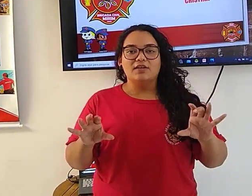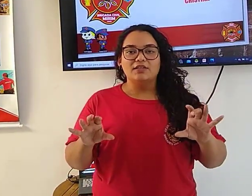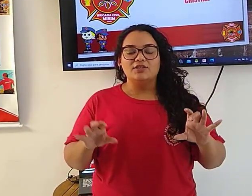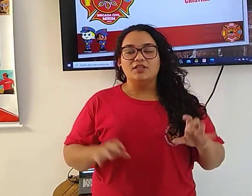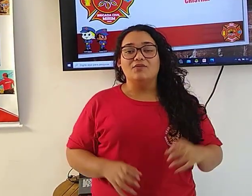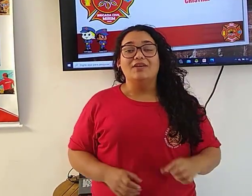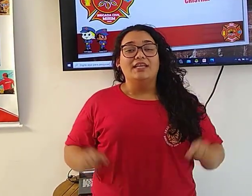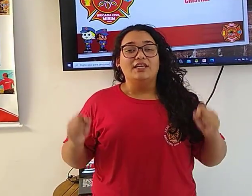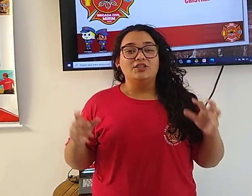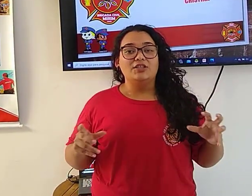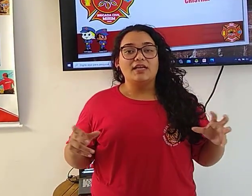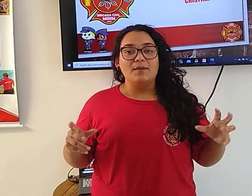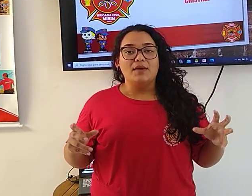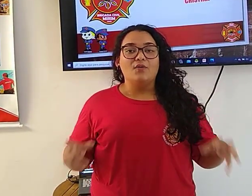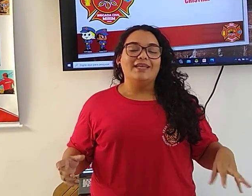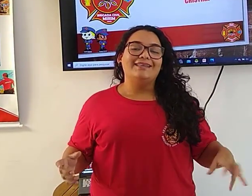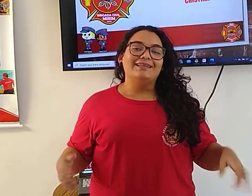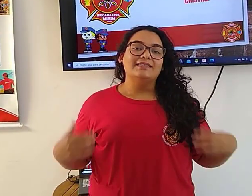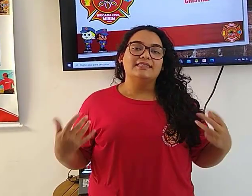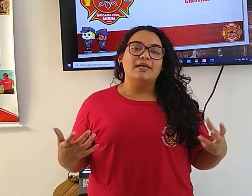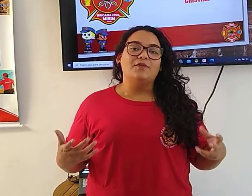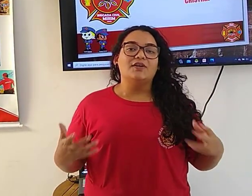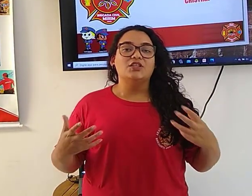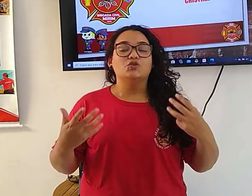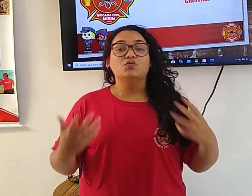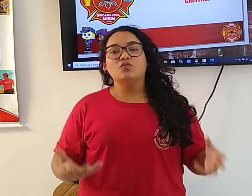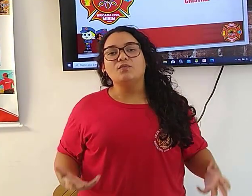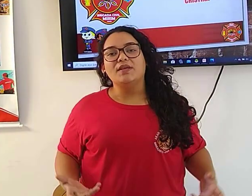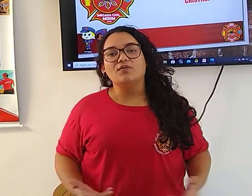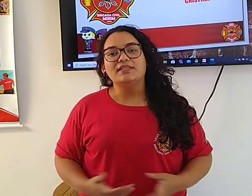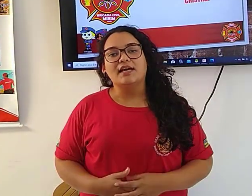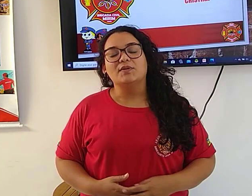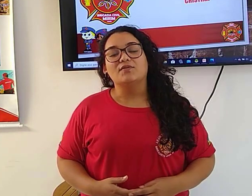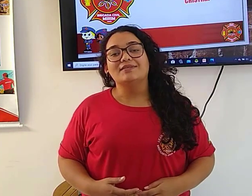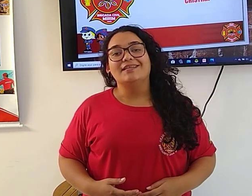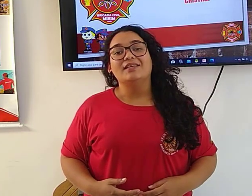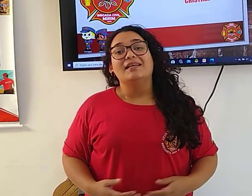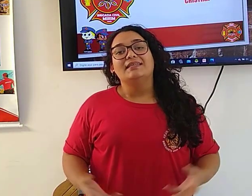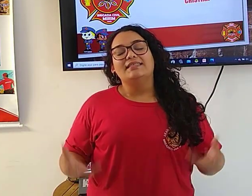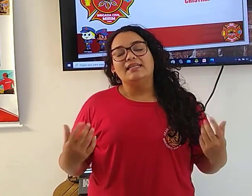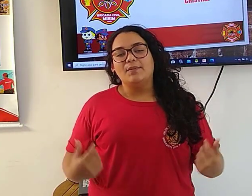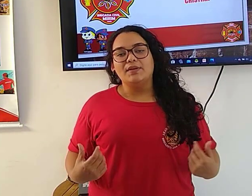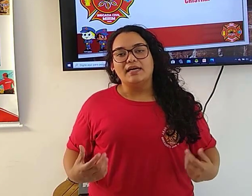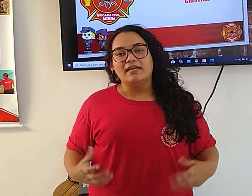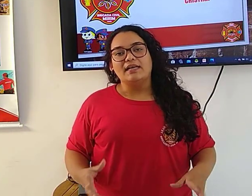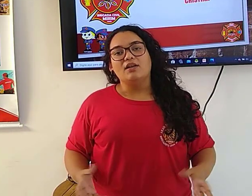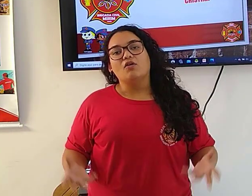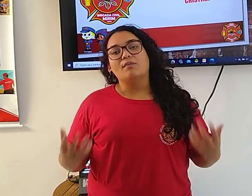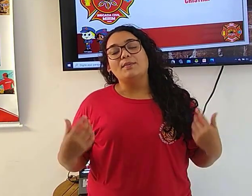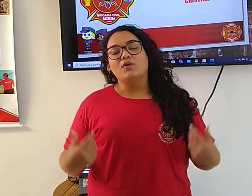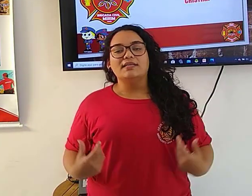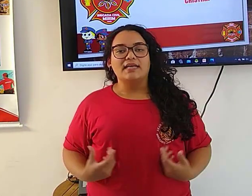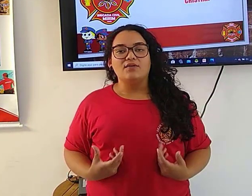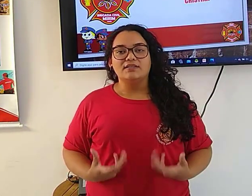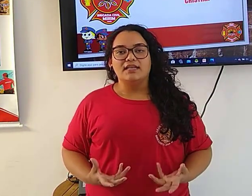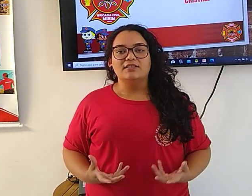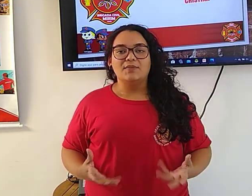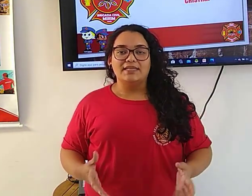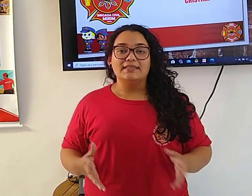cantinho, estica a mão e tenta sempre fazer junto comigo os sinais para vocês se adaptarem e logo memorizarem os sinais da maneira certa,